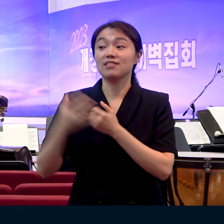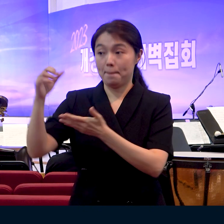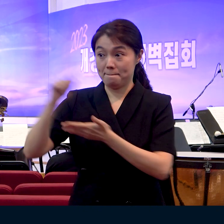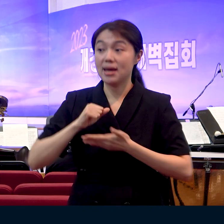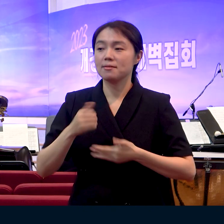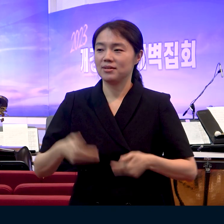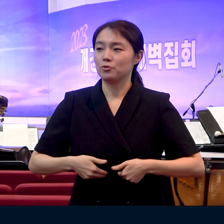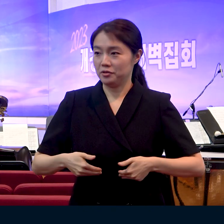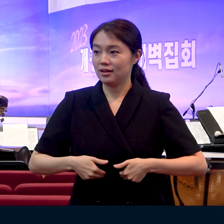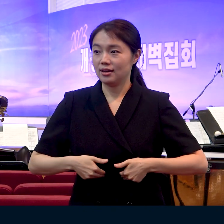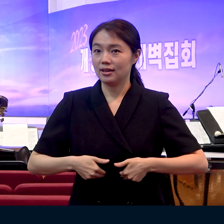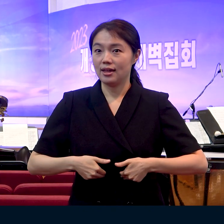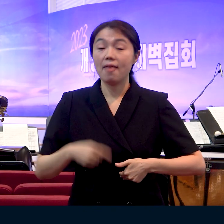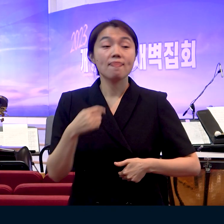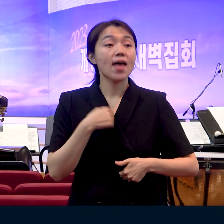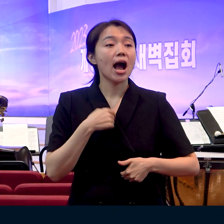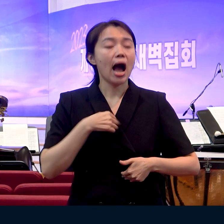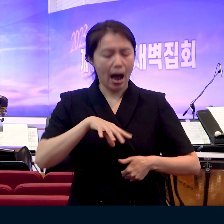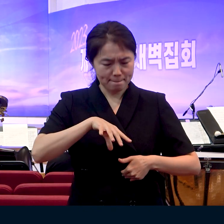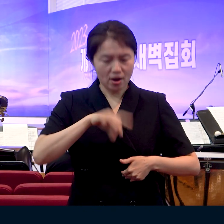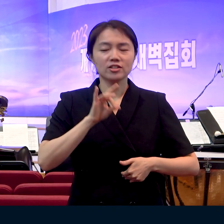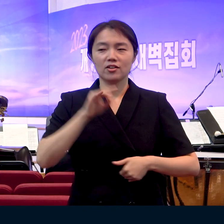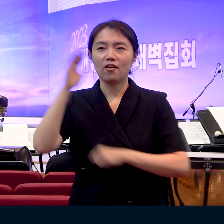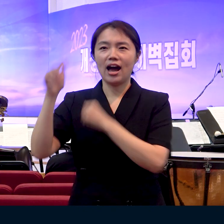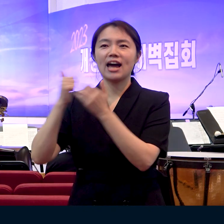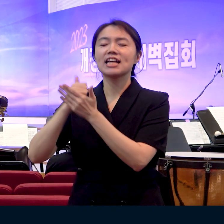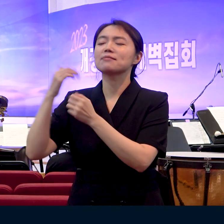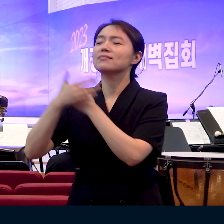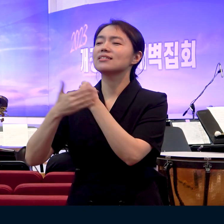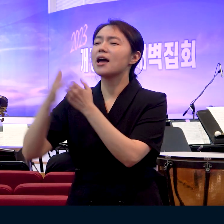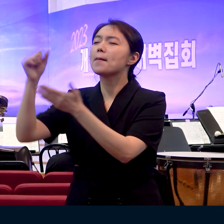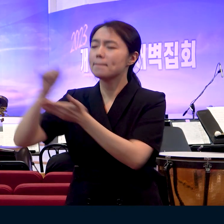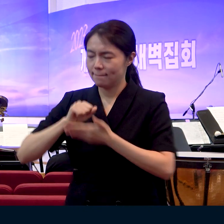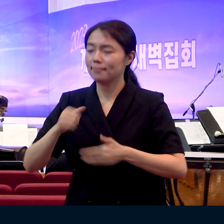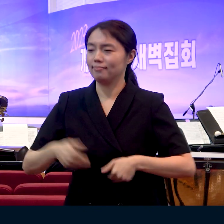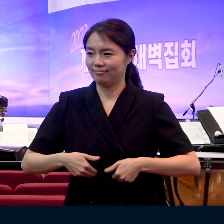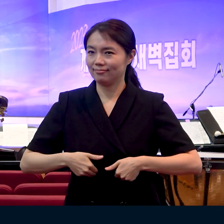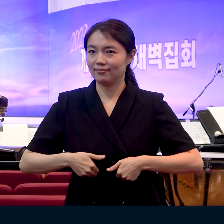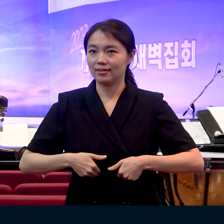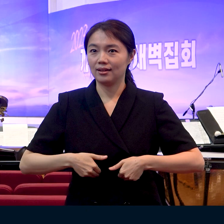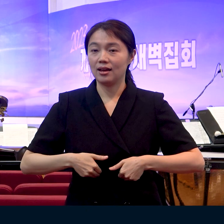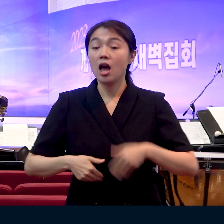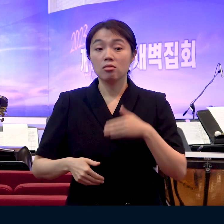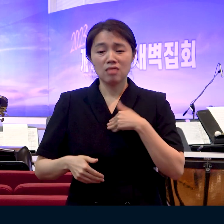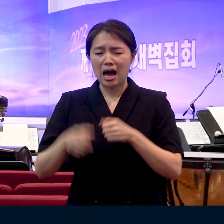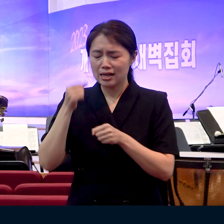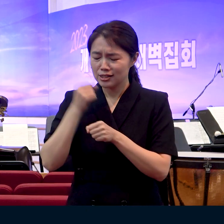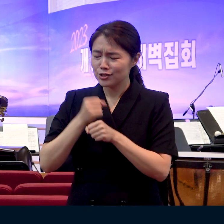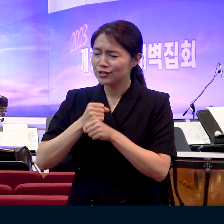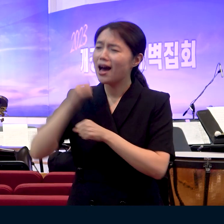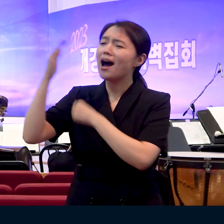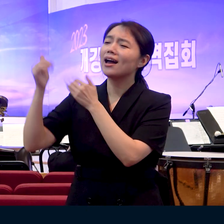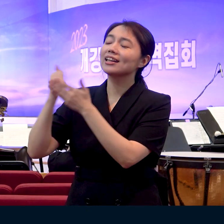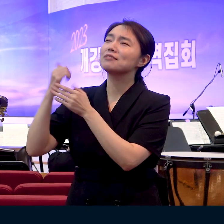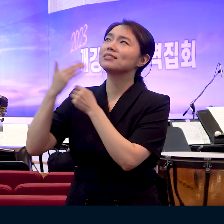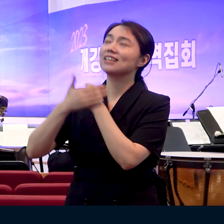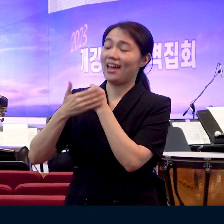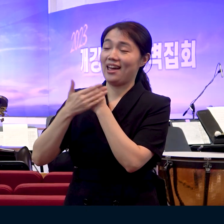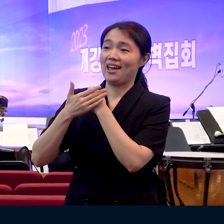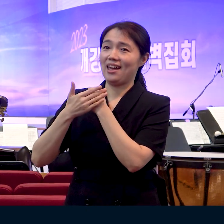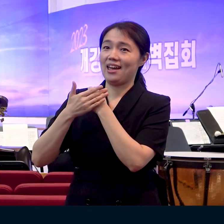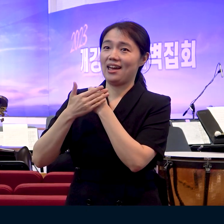선한 영향력을 위해서는요, 자신이 먼저 하나님의 그 은혜를 받아야 돼요. 나를 지으신 하나님의 그 은혜, 나를 구원하시기